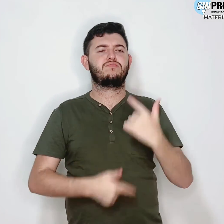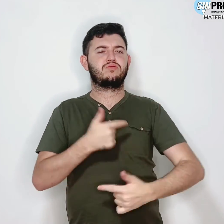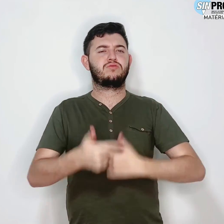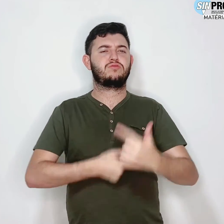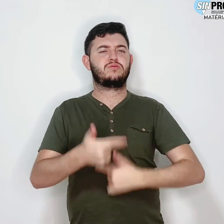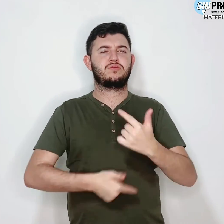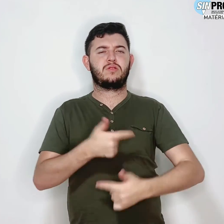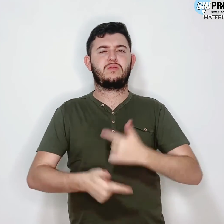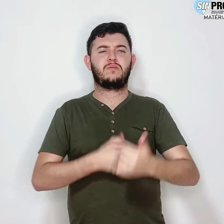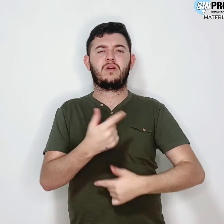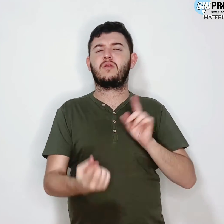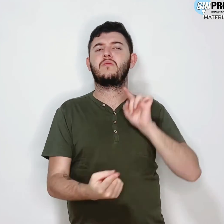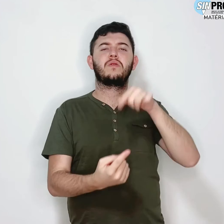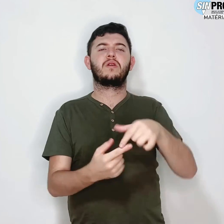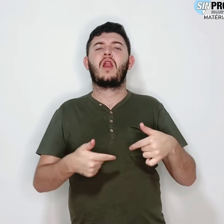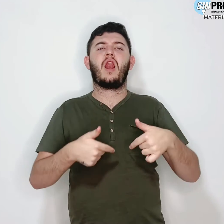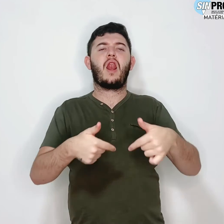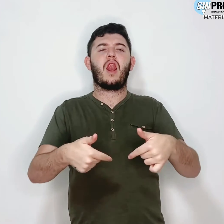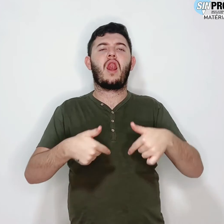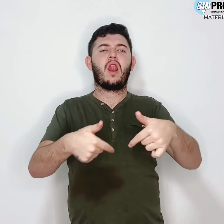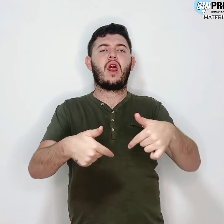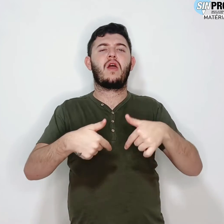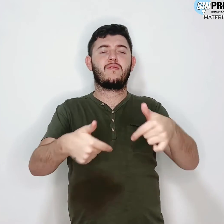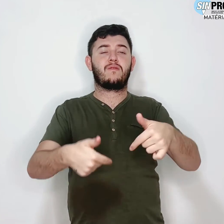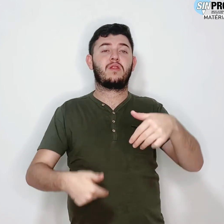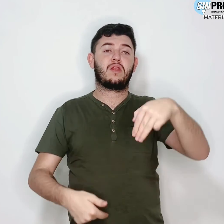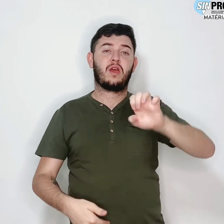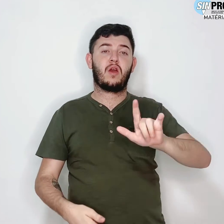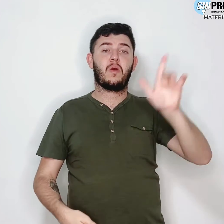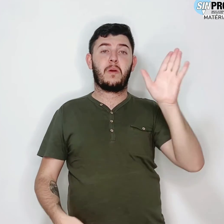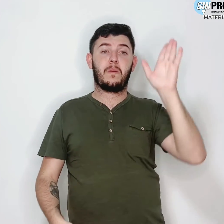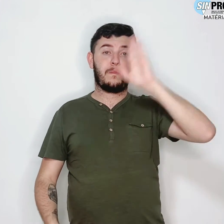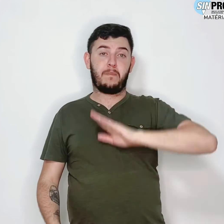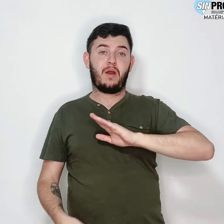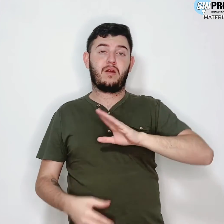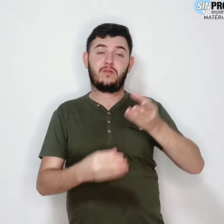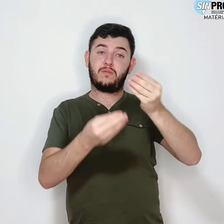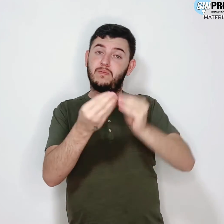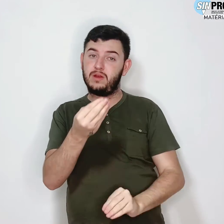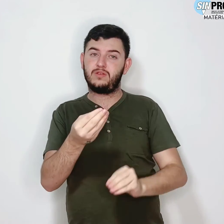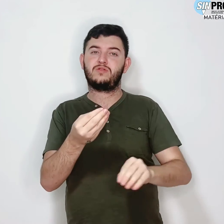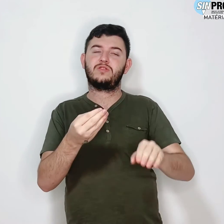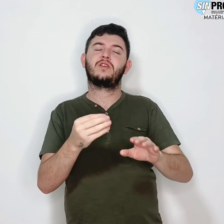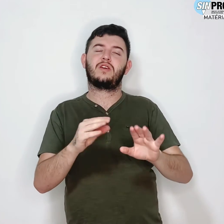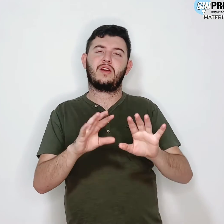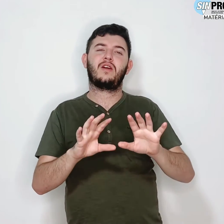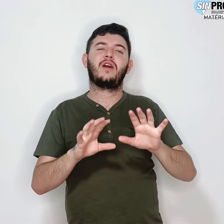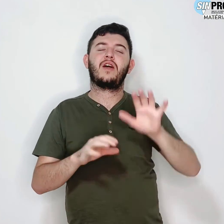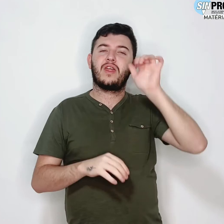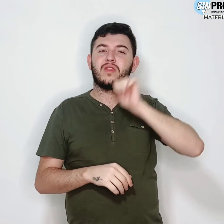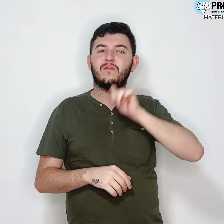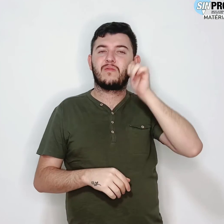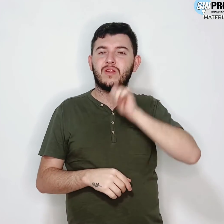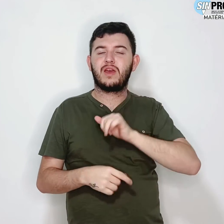para enfrentar os males que assolam o universo feminino, como a violência e o